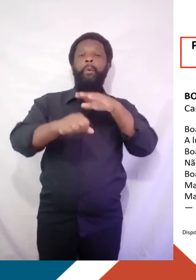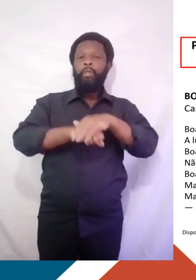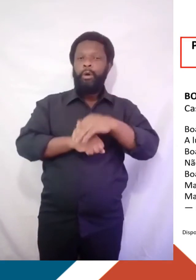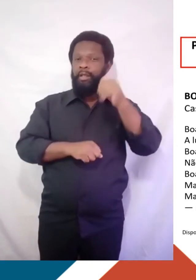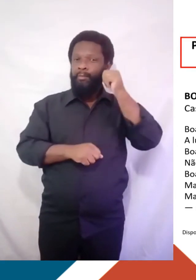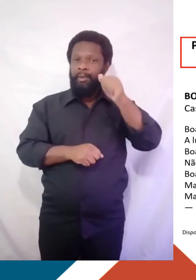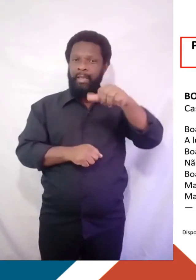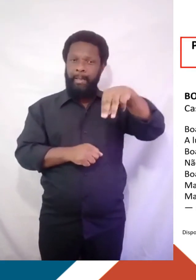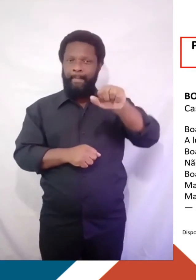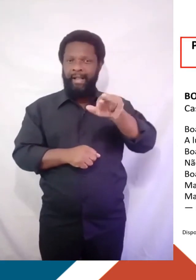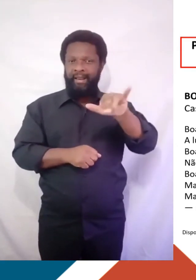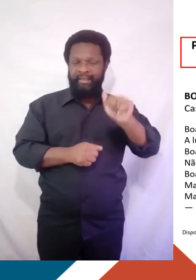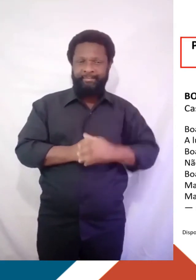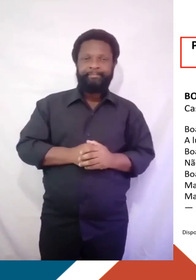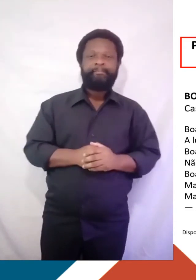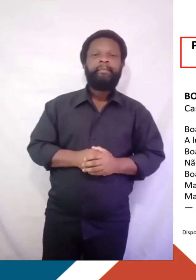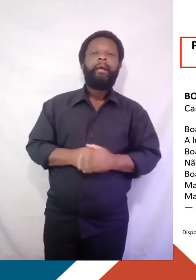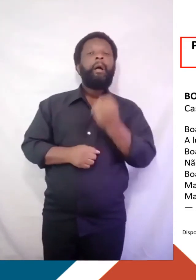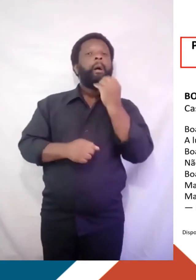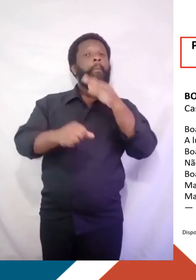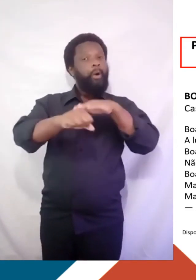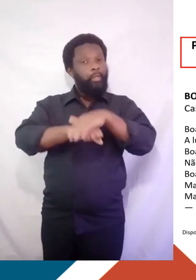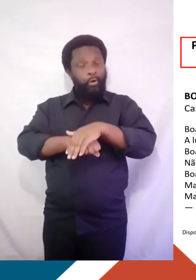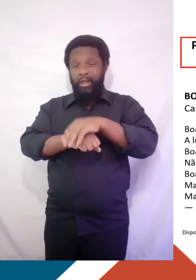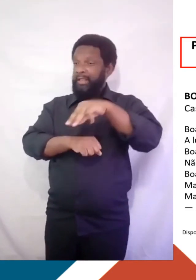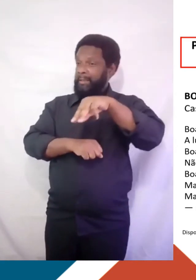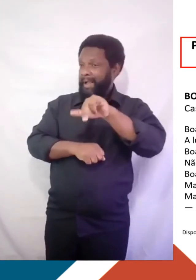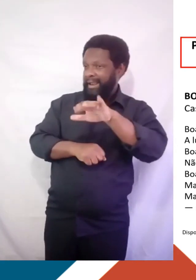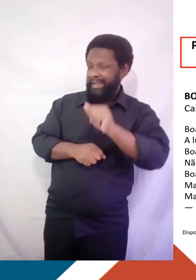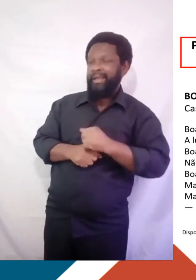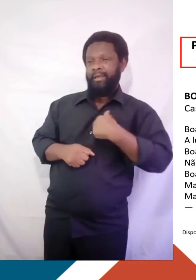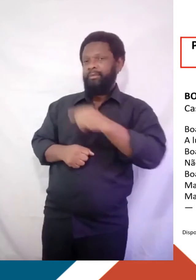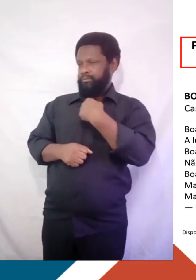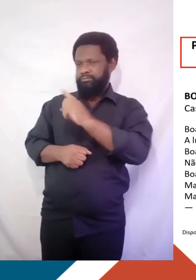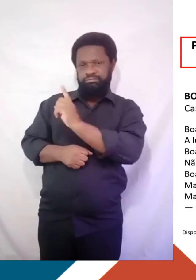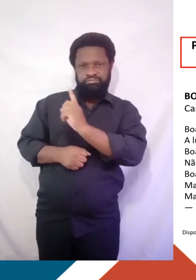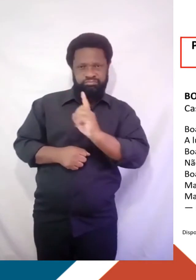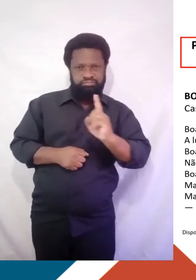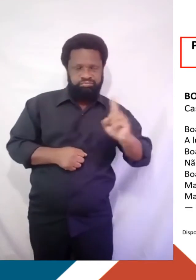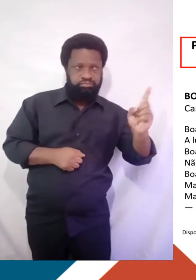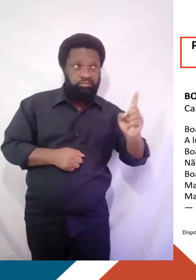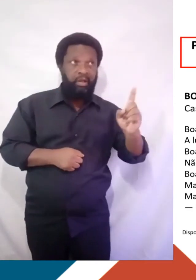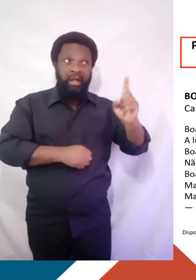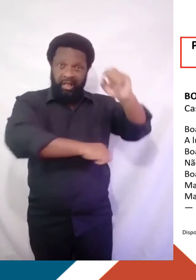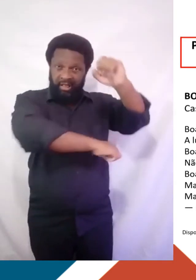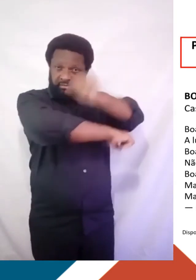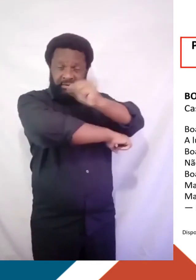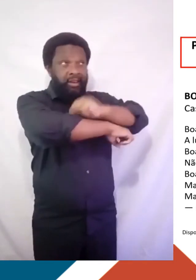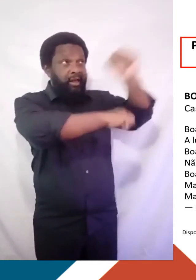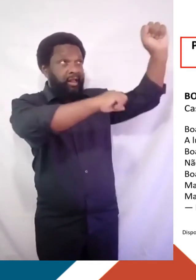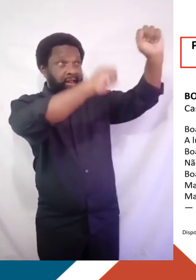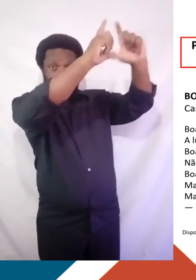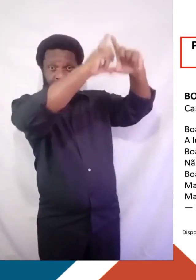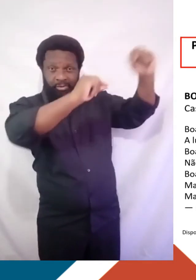Castro Alves. Boa noite. Boa noite, Maria, eu vou-me embora. A lua nas janelas bate em